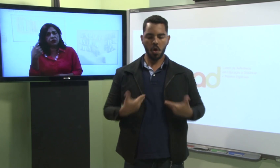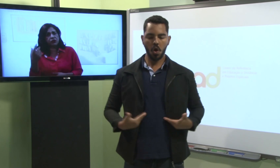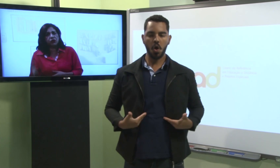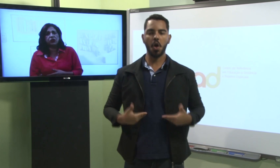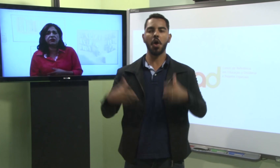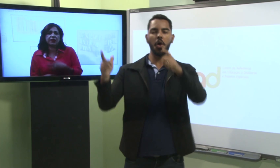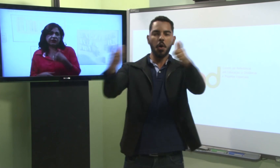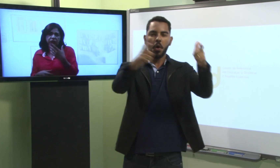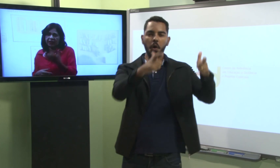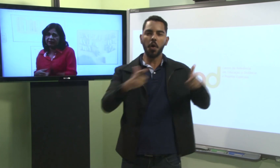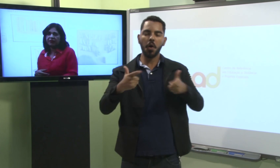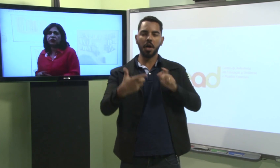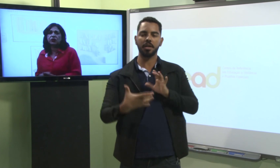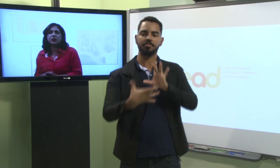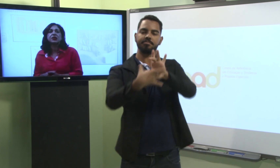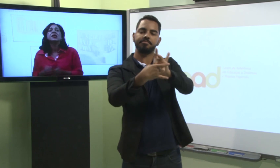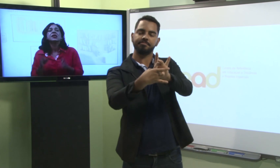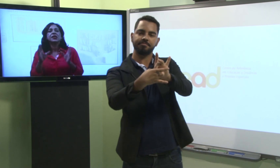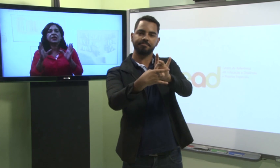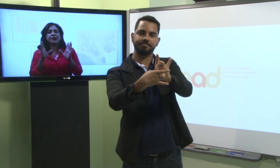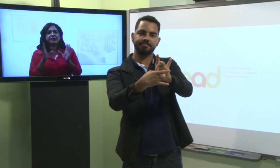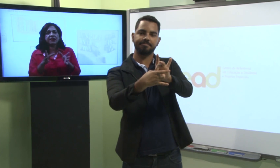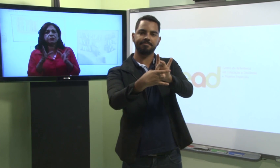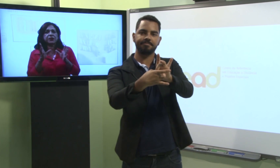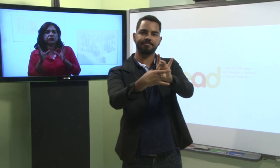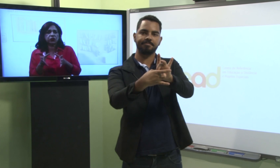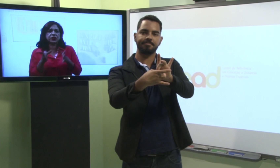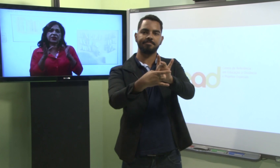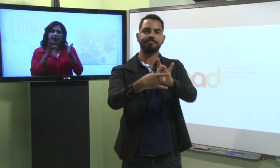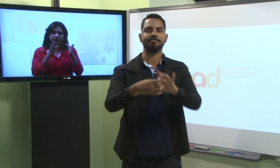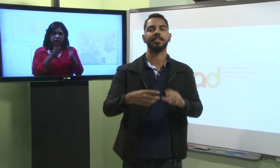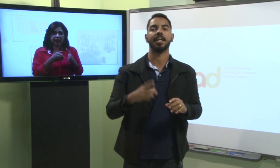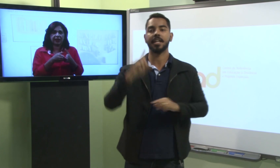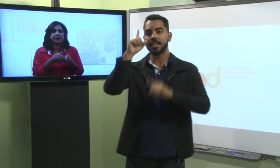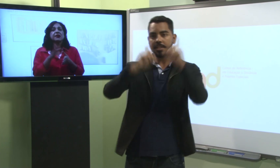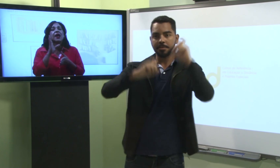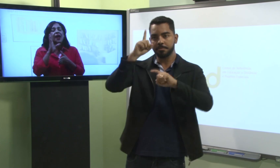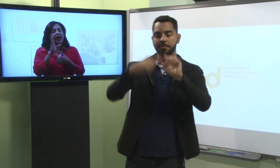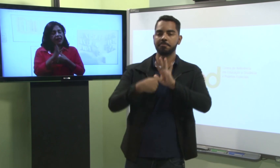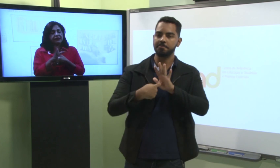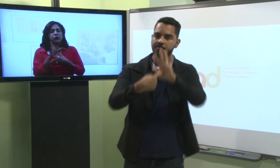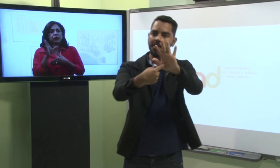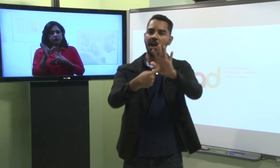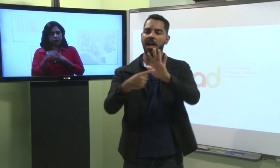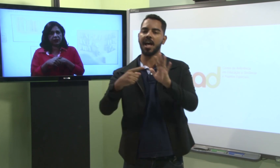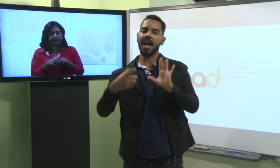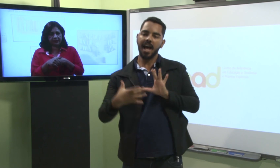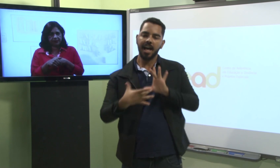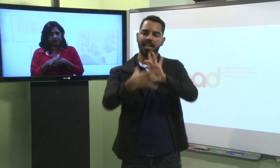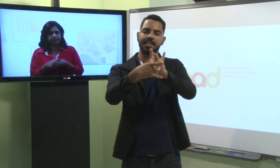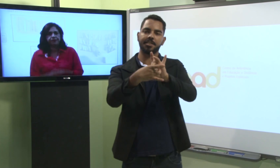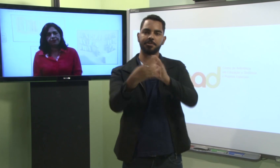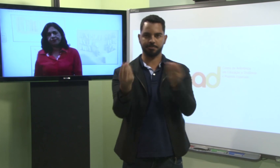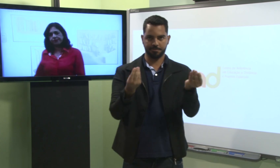as posições, as localizações e as expressões relacionadas a esta